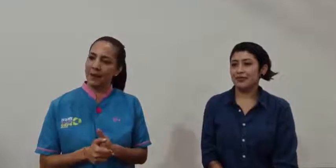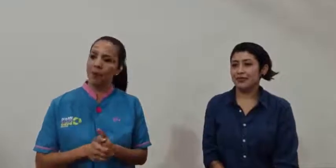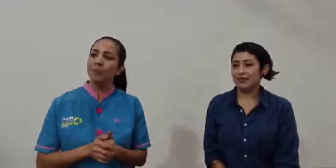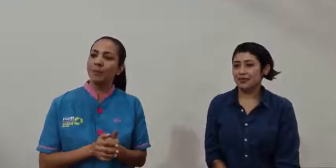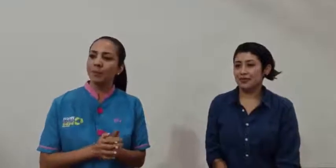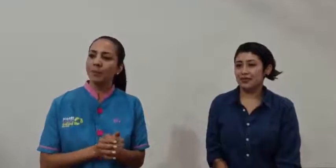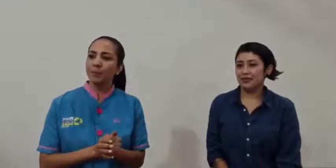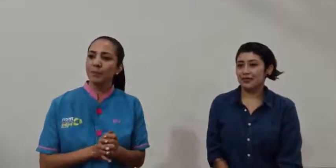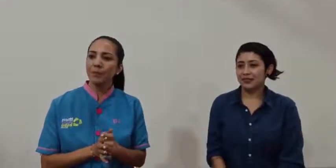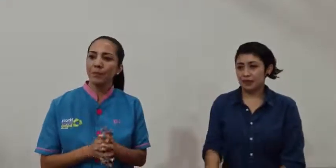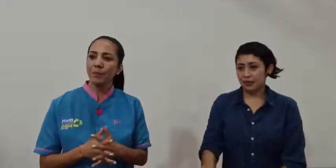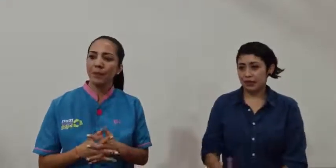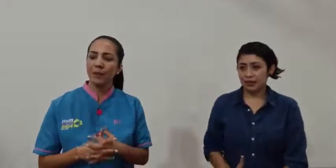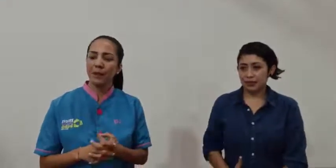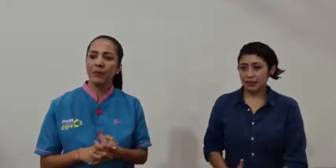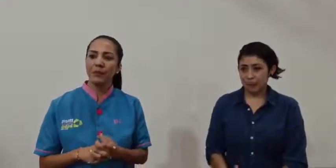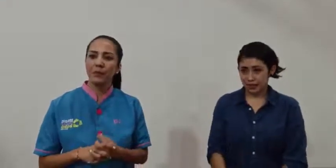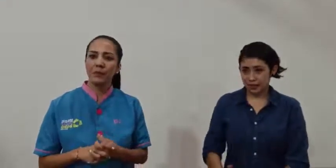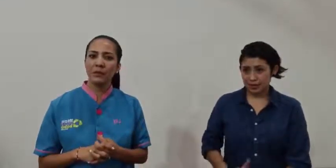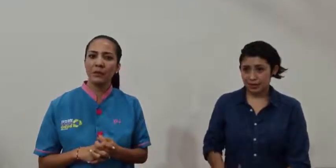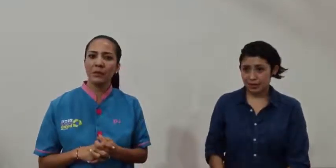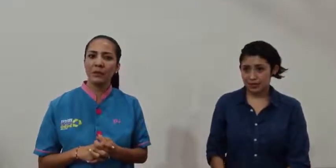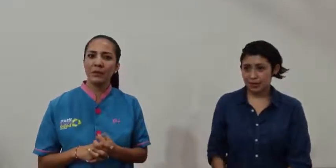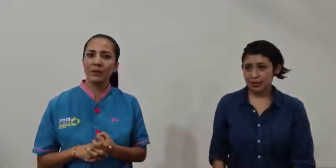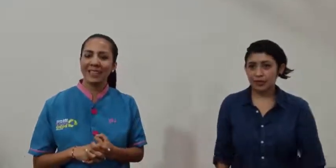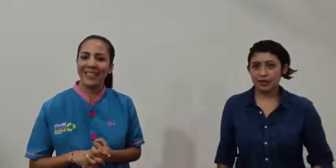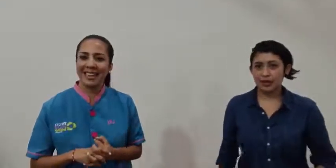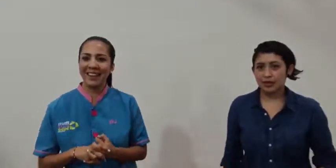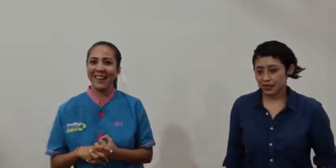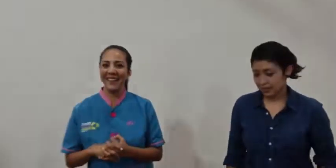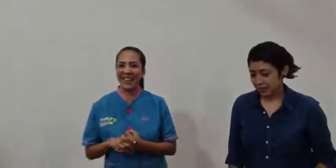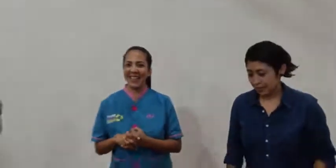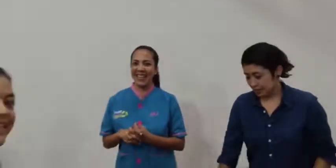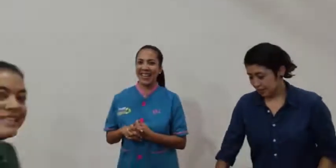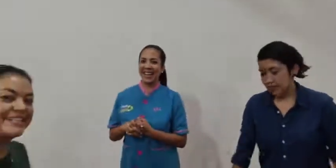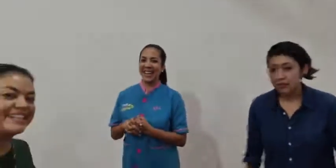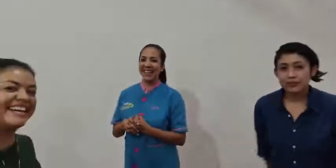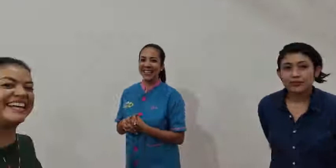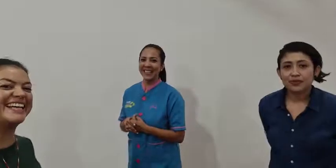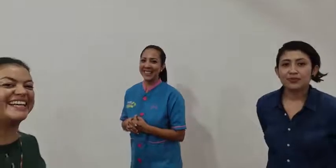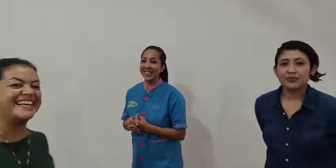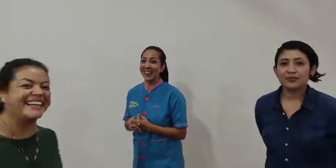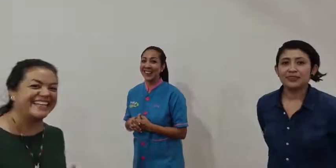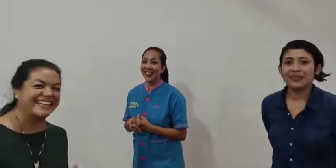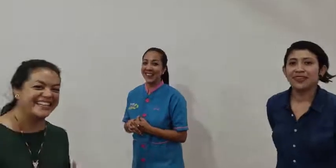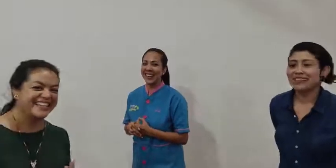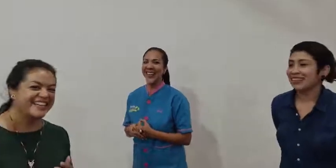aprenderlo? Bueno, yo estudié, bueno, me va a salir poquito. ¿Quién es la que está hablando?